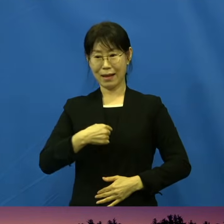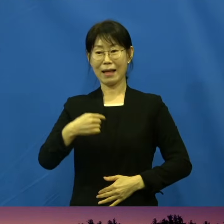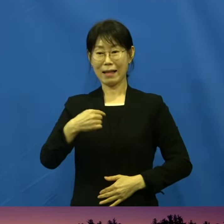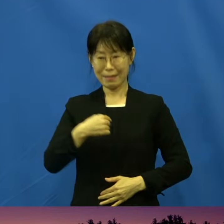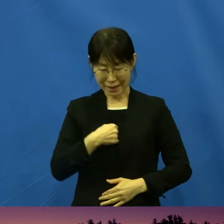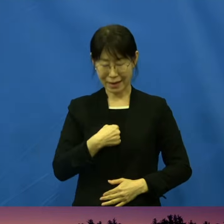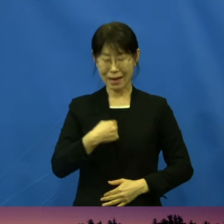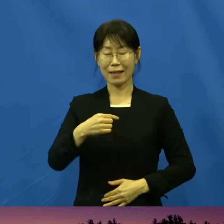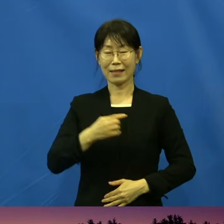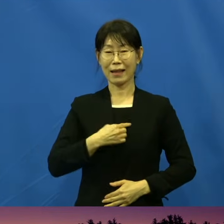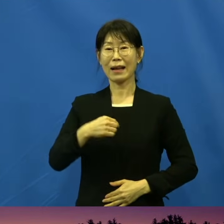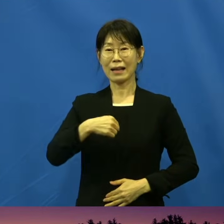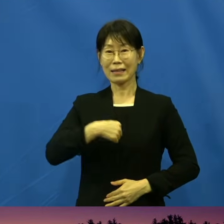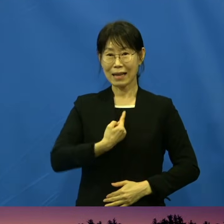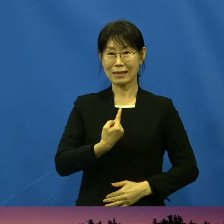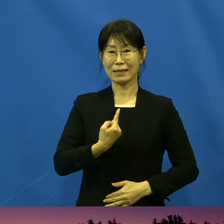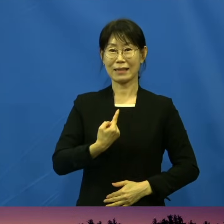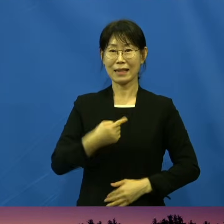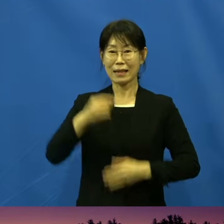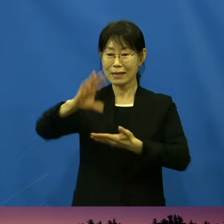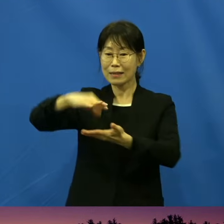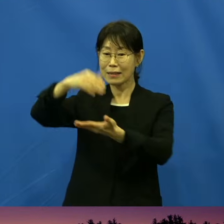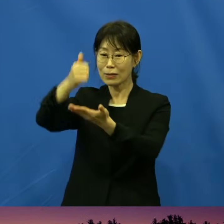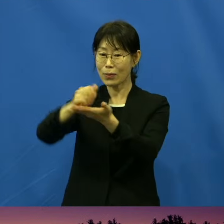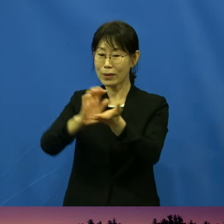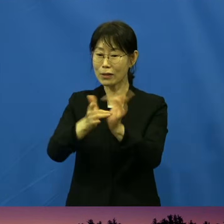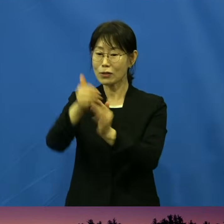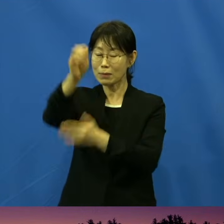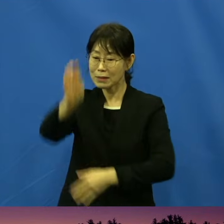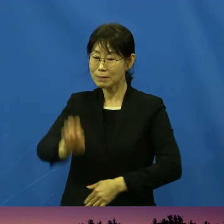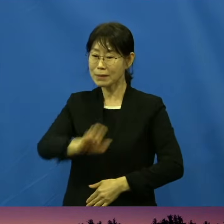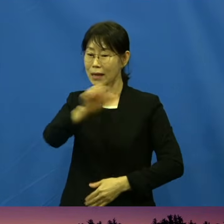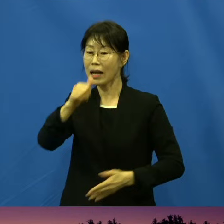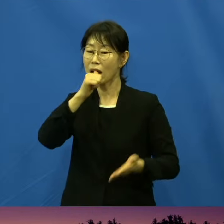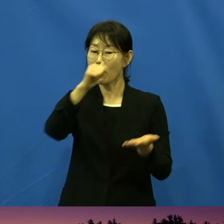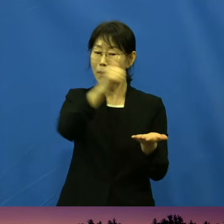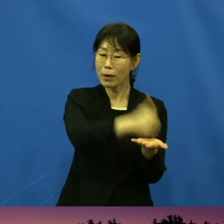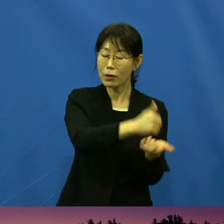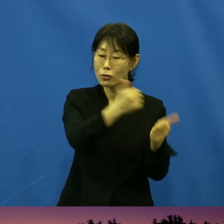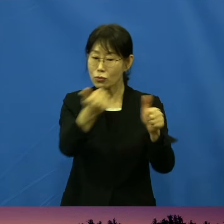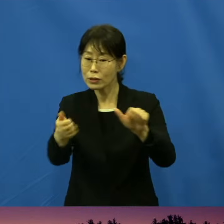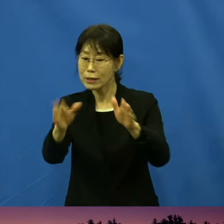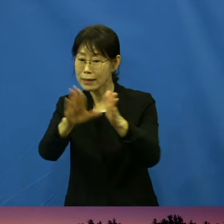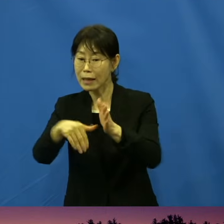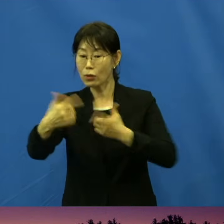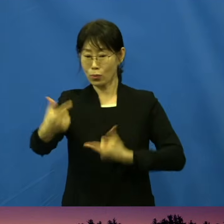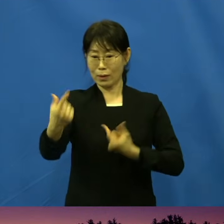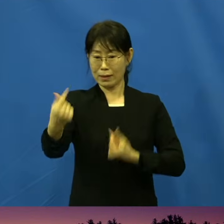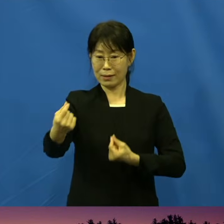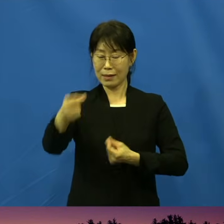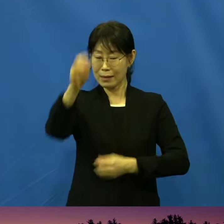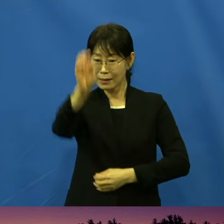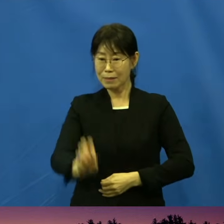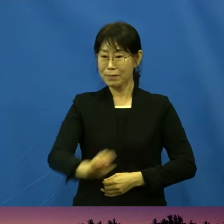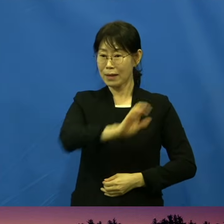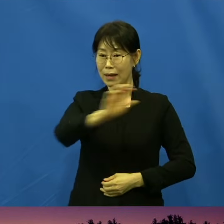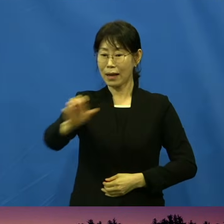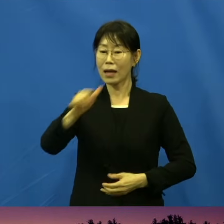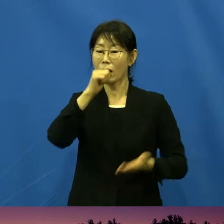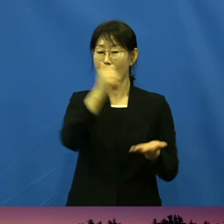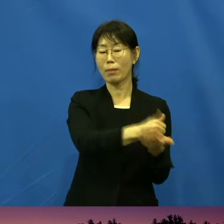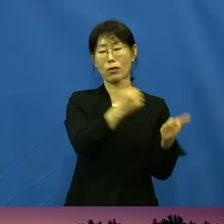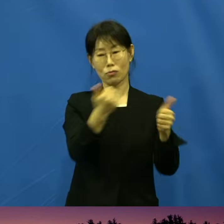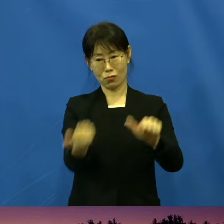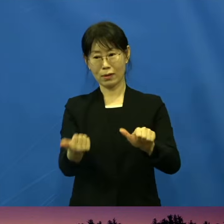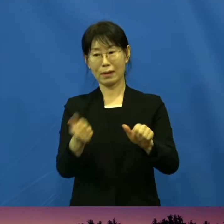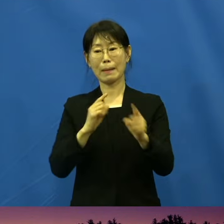옛사람인 옛자가 그리스도가 십자가에 못 박힐 때 나도 십자가에 못 박혔다는 것입니다. 자,